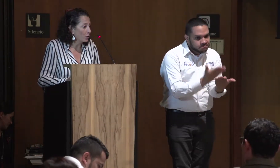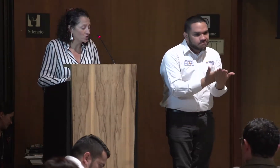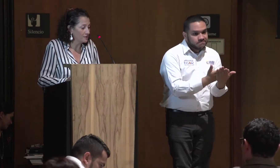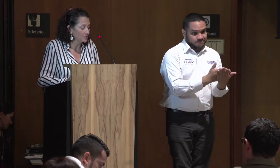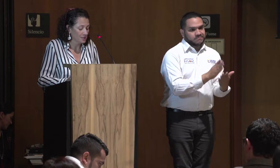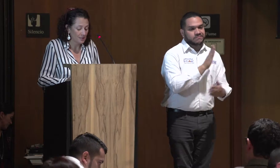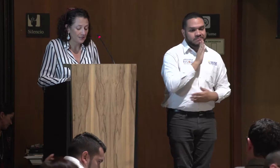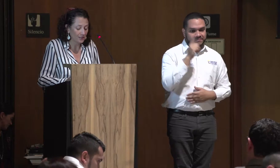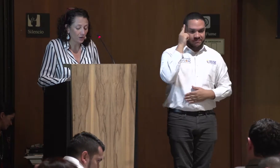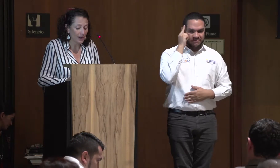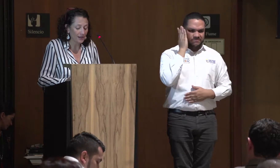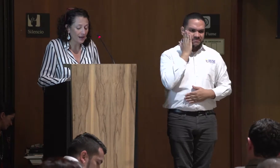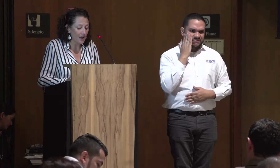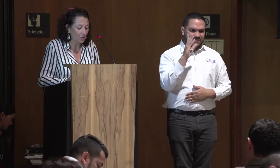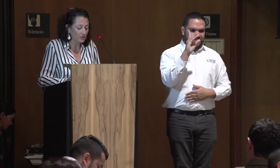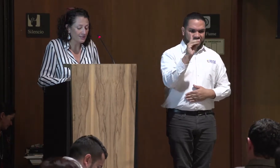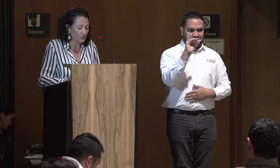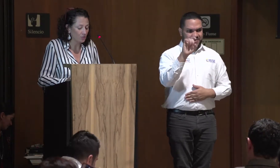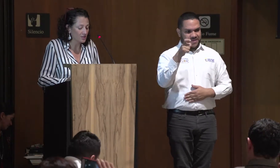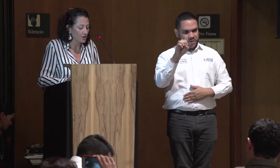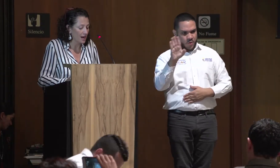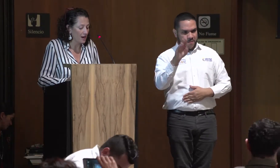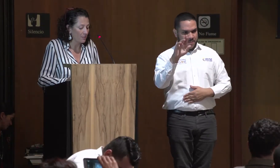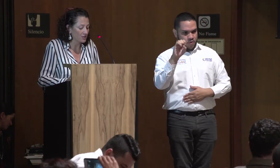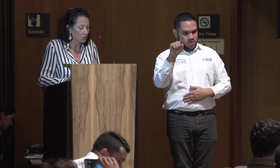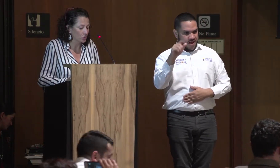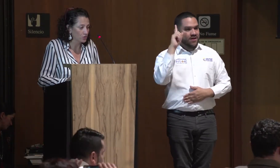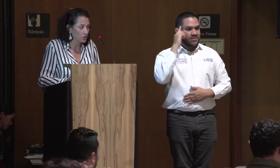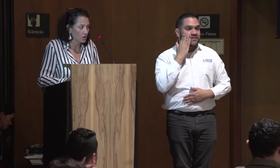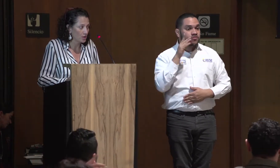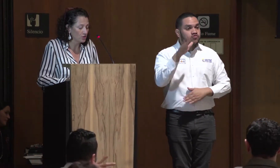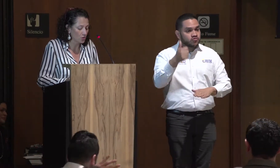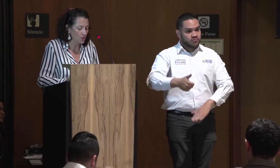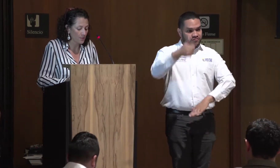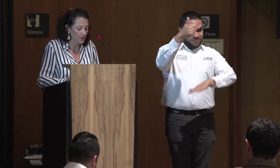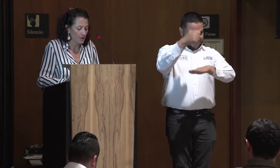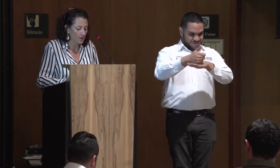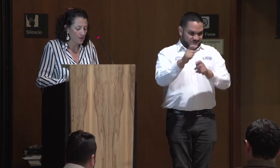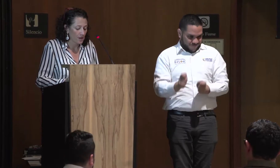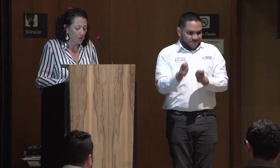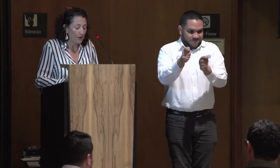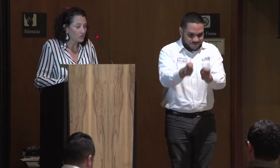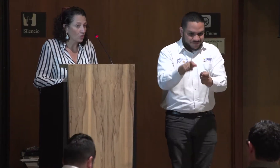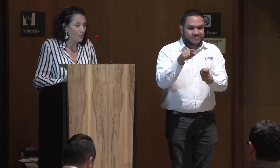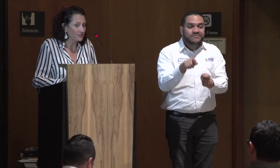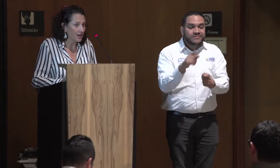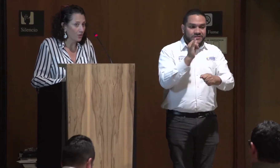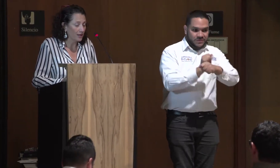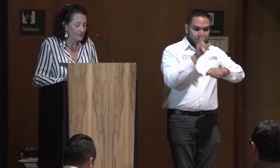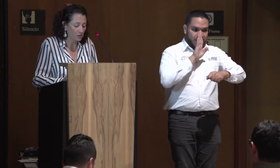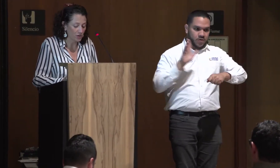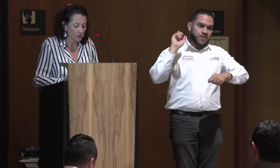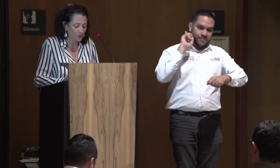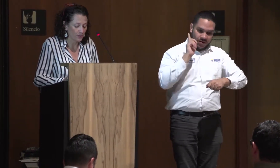Diego Barbosa, director encargado del Instituto Nacional para Sordos, INSOR, por habernos